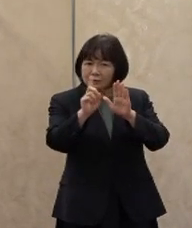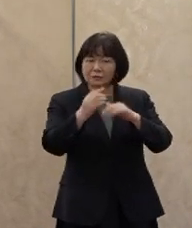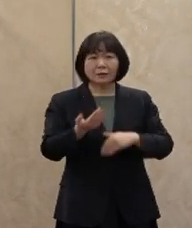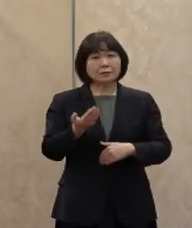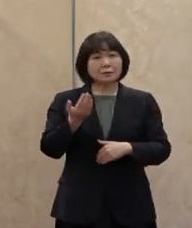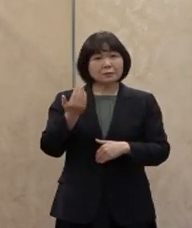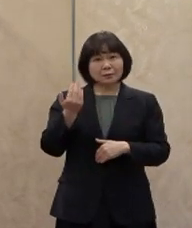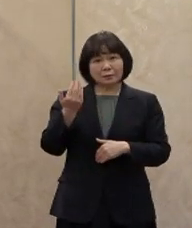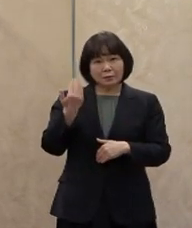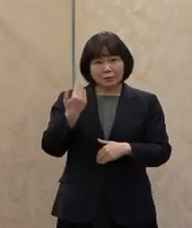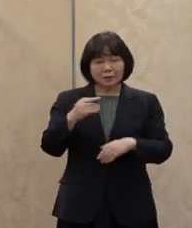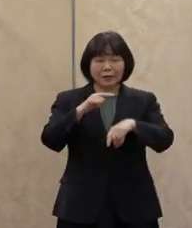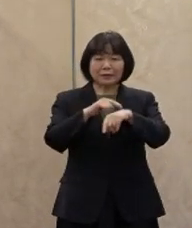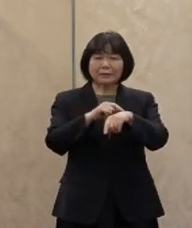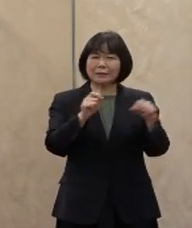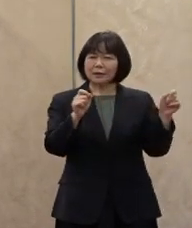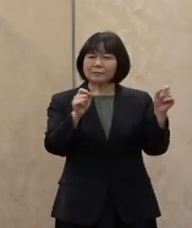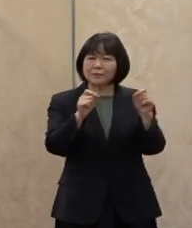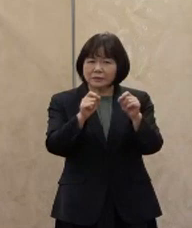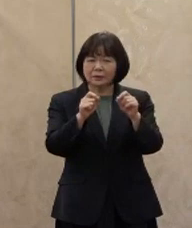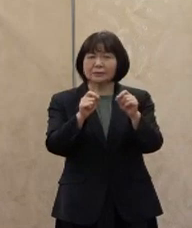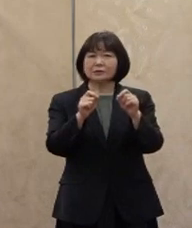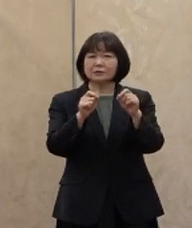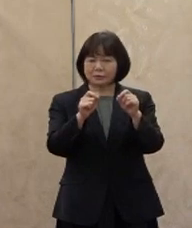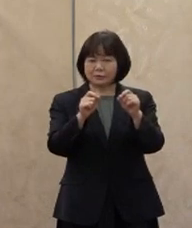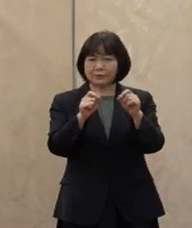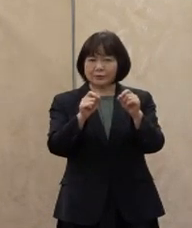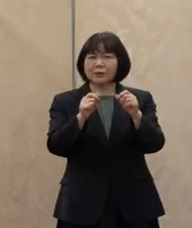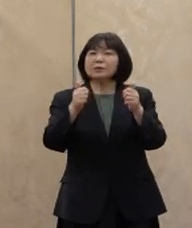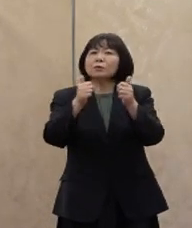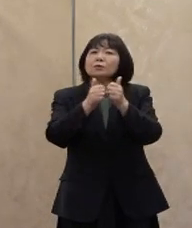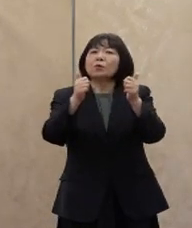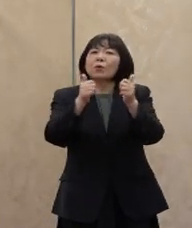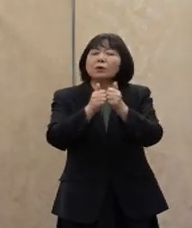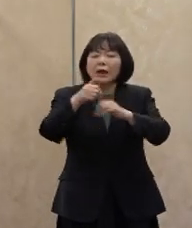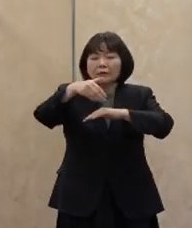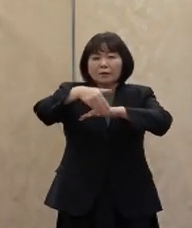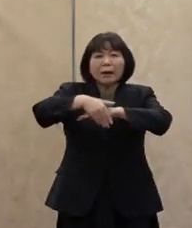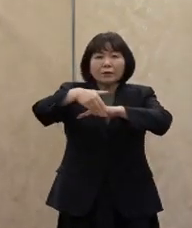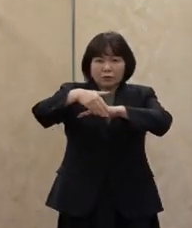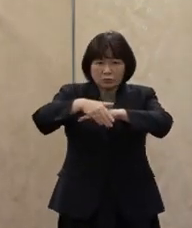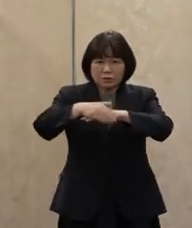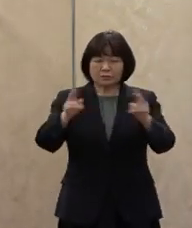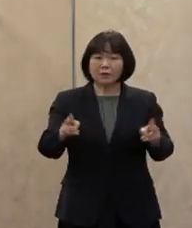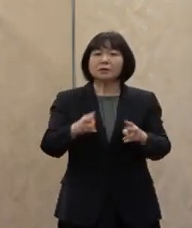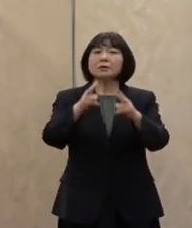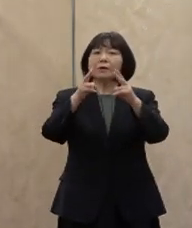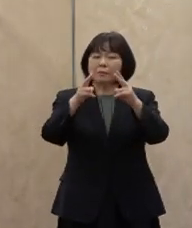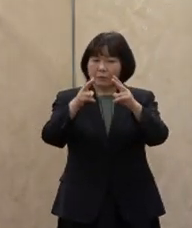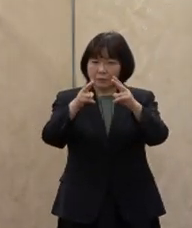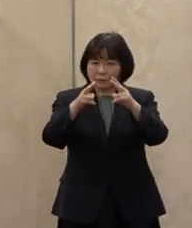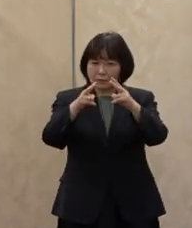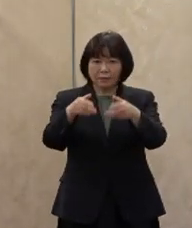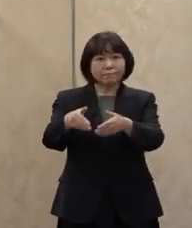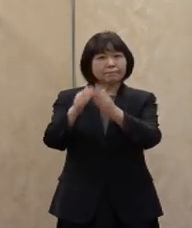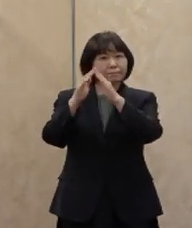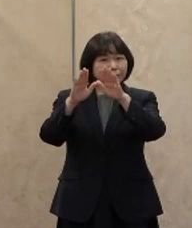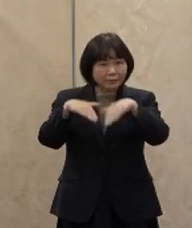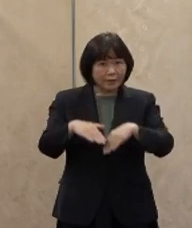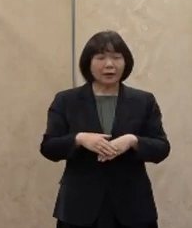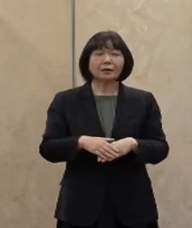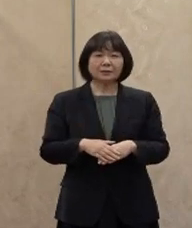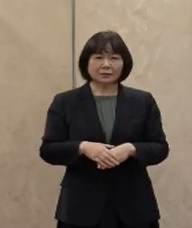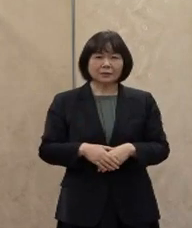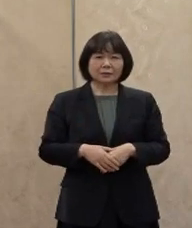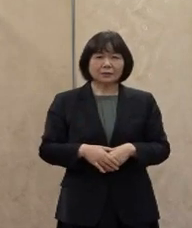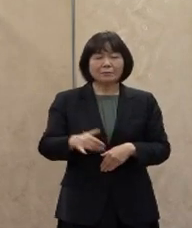は時短勤の相談の窓口でしたが、それはそれで専門で作ってます。専門の回線を